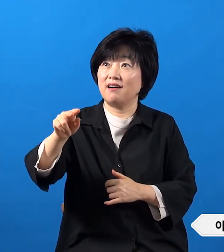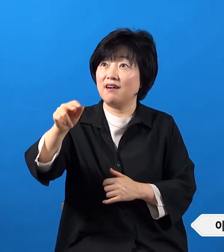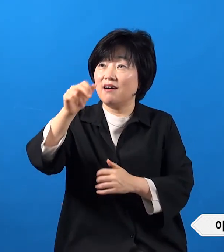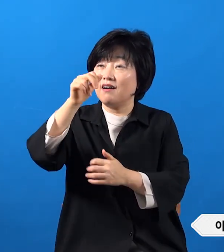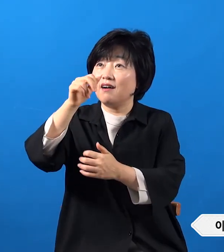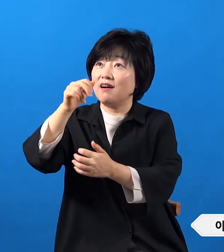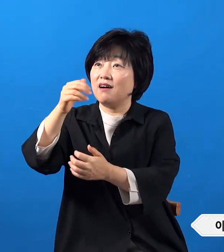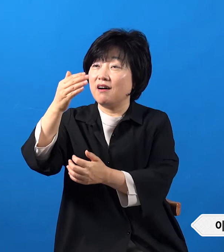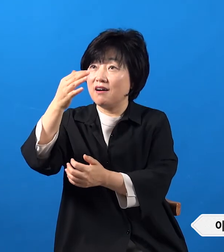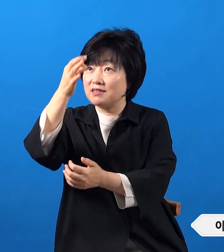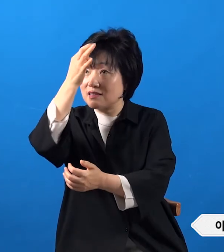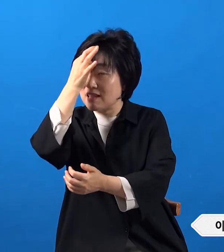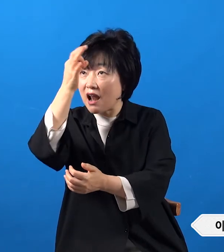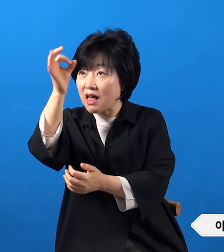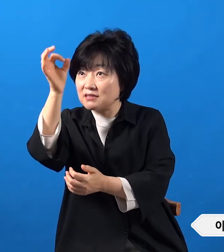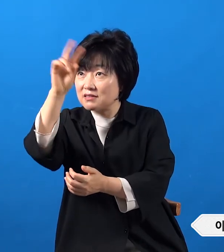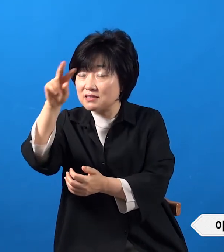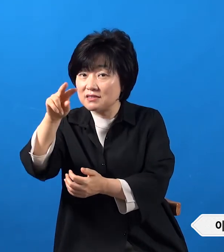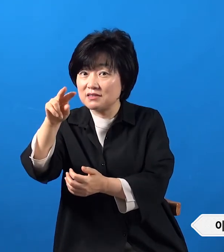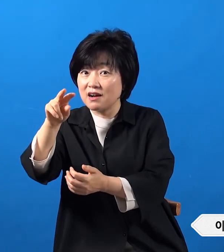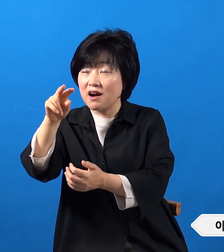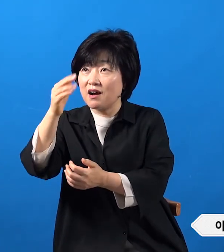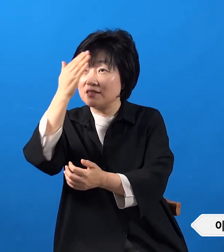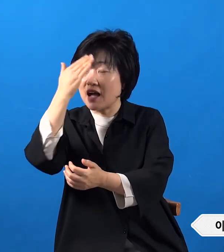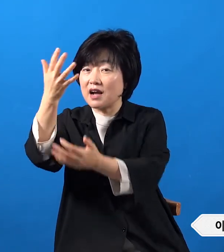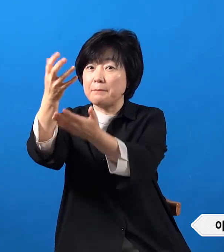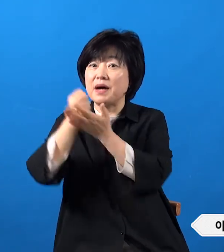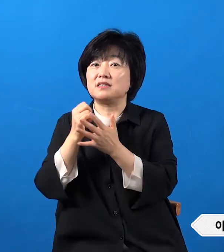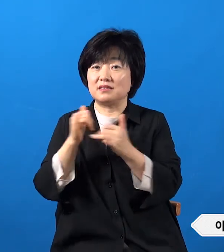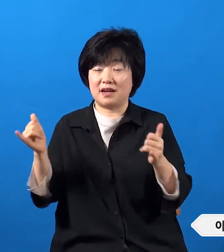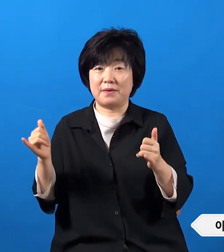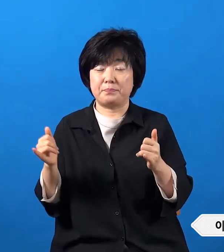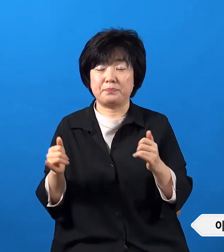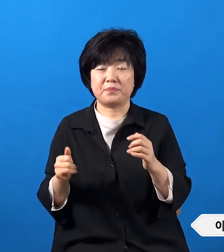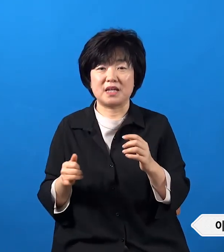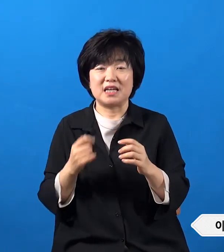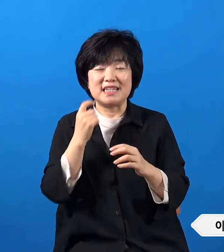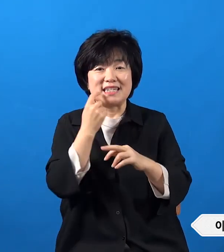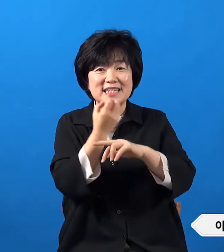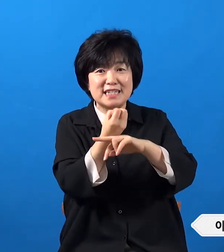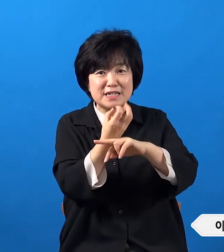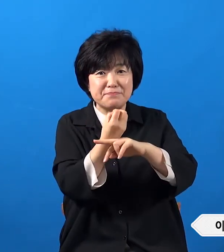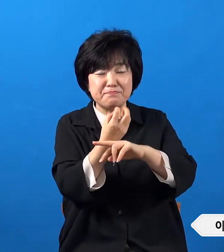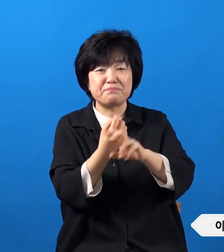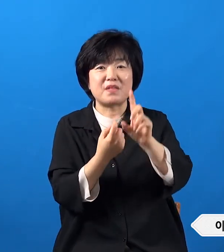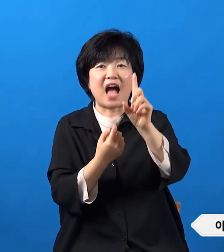여러분, 예수님 당시에 1달란트가 어느 정도 되는 줄 아세요? 금 1달란트는